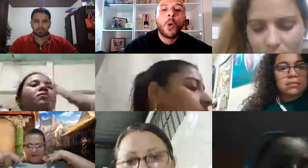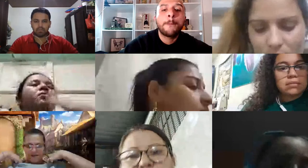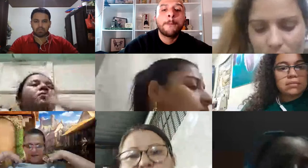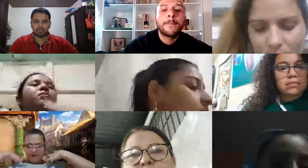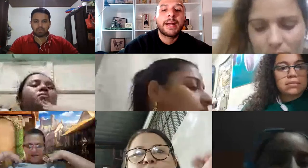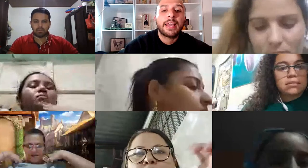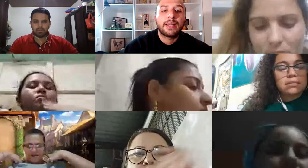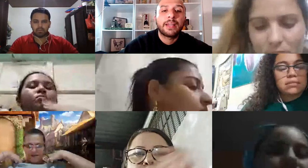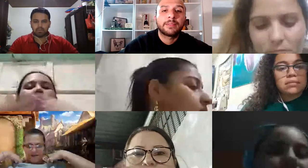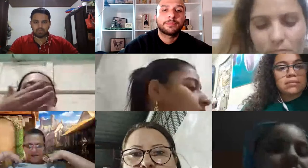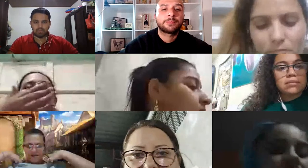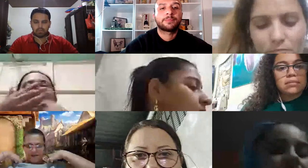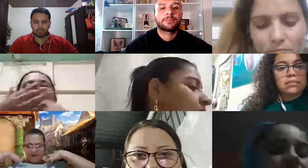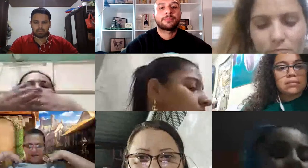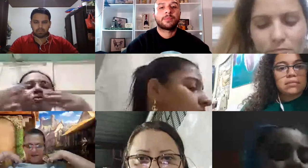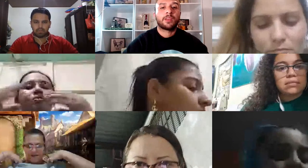nombre.